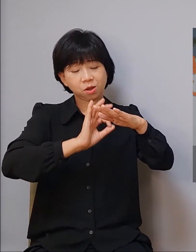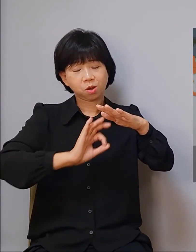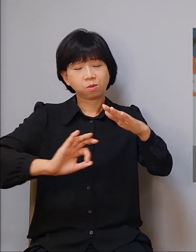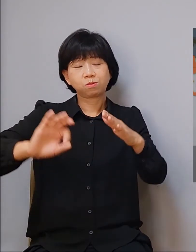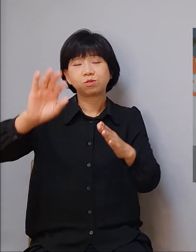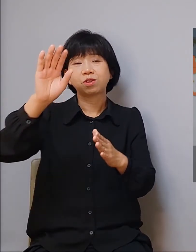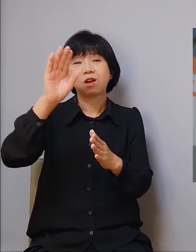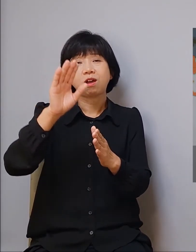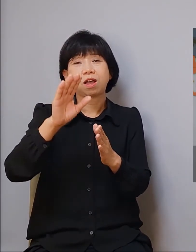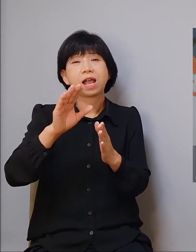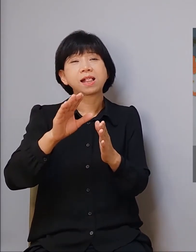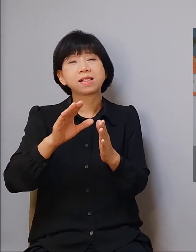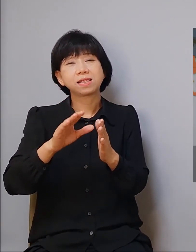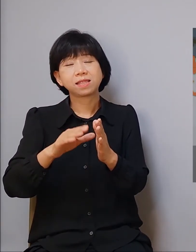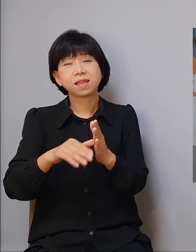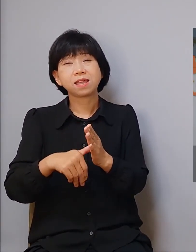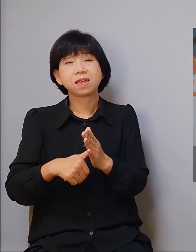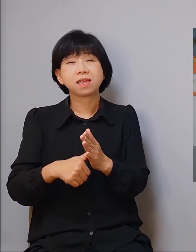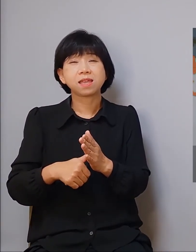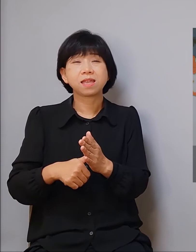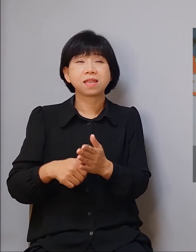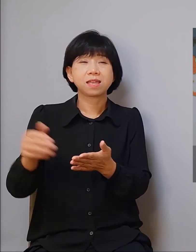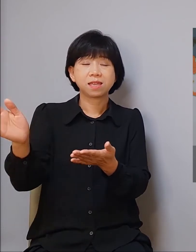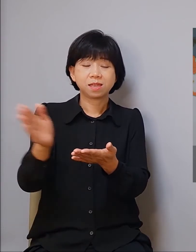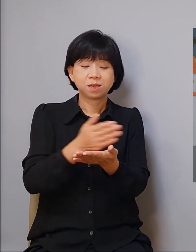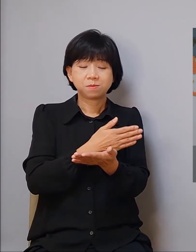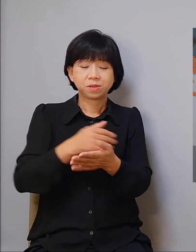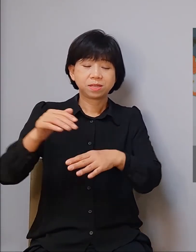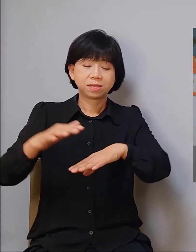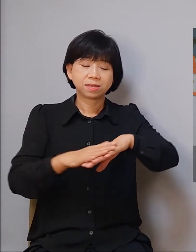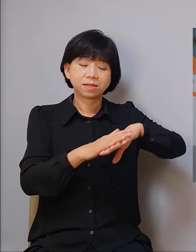날이 저물어 갈 때,